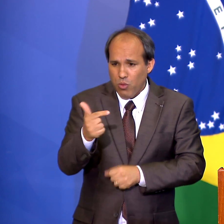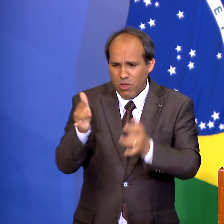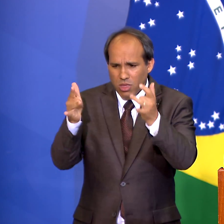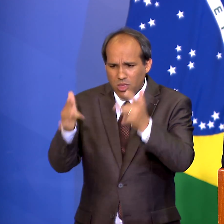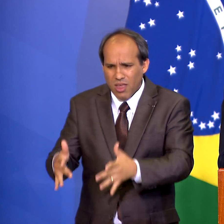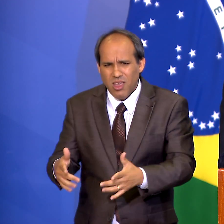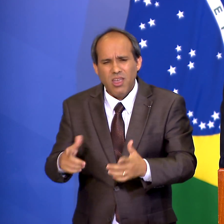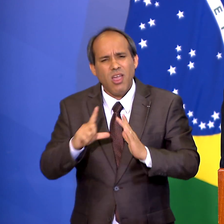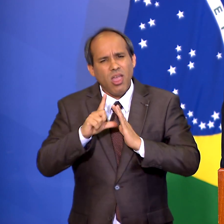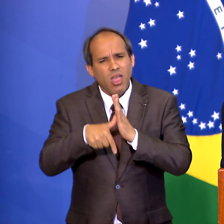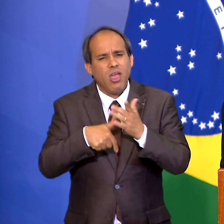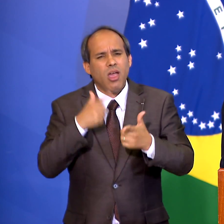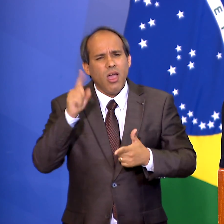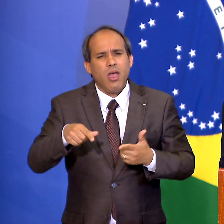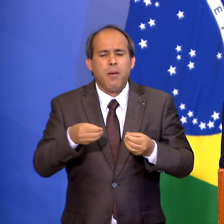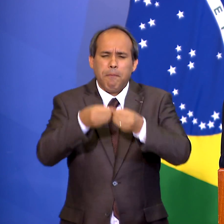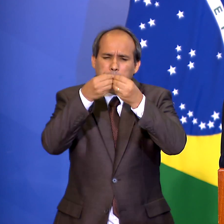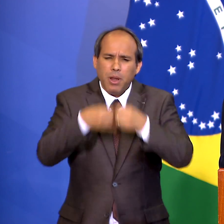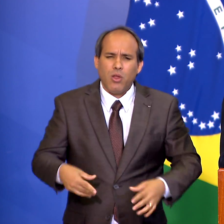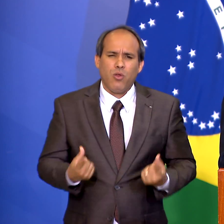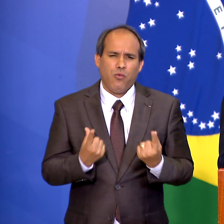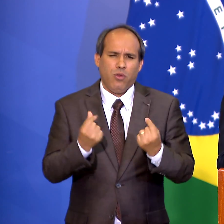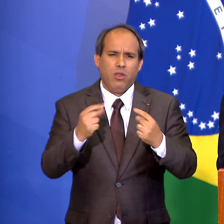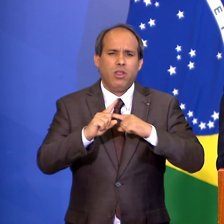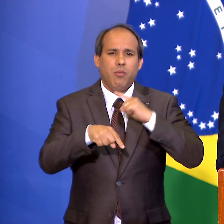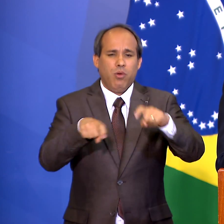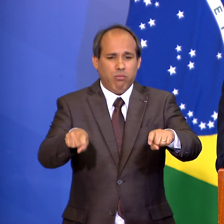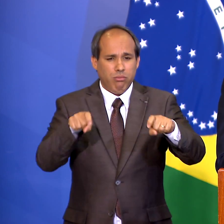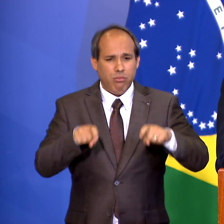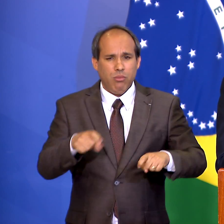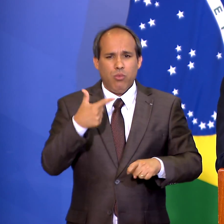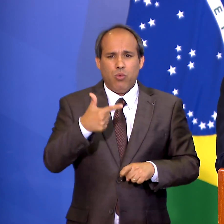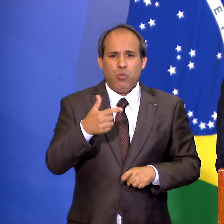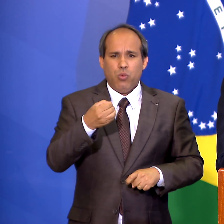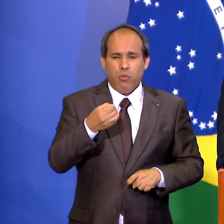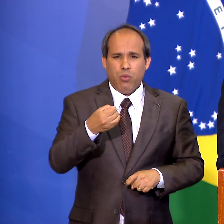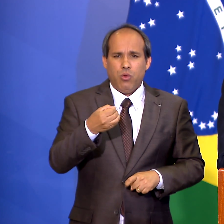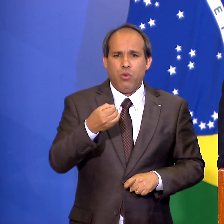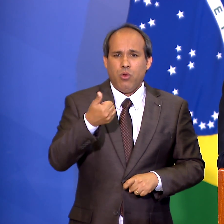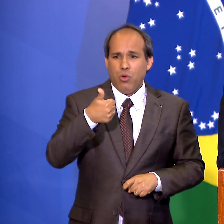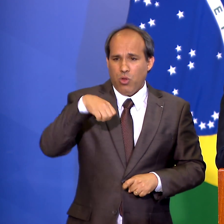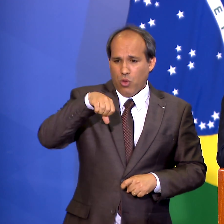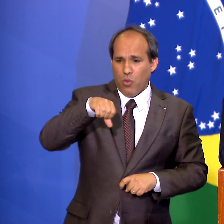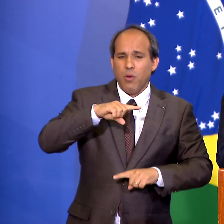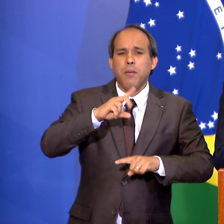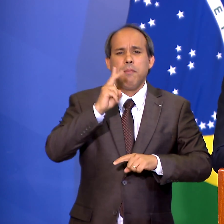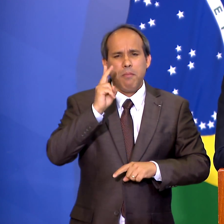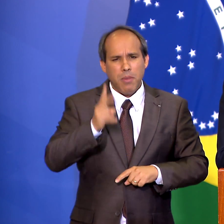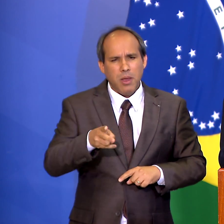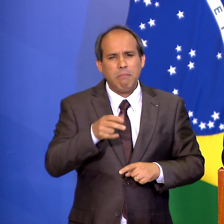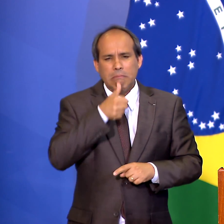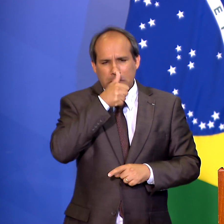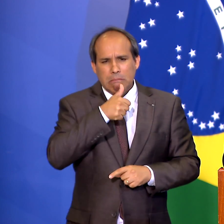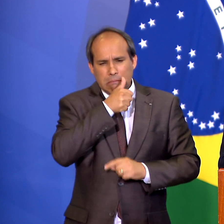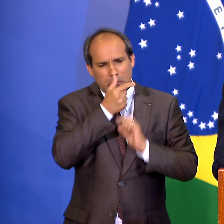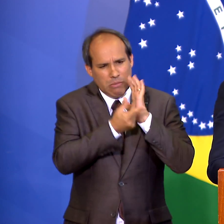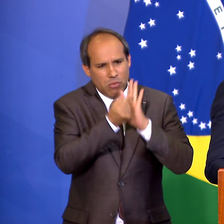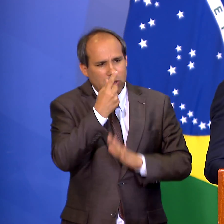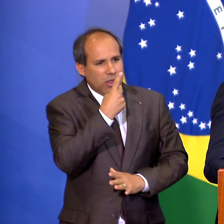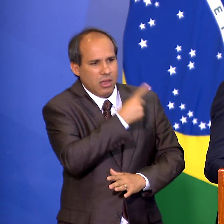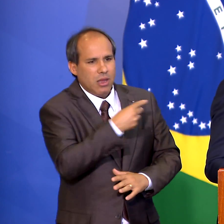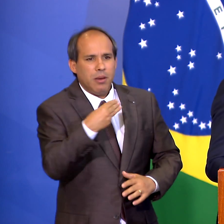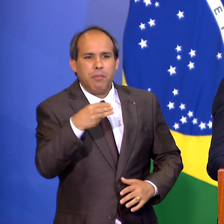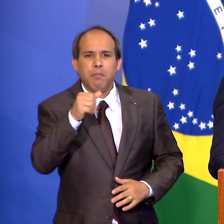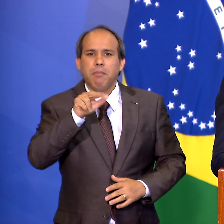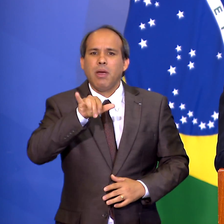dificuldade orçamentária, mas mesmo assim, o empenho do Marinho, a ajuda